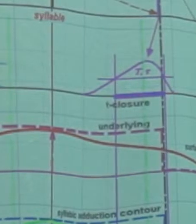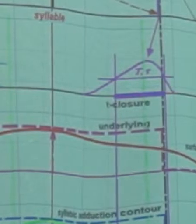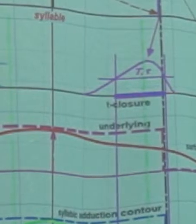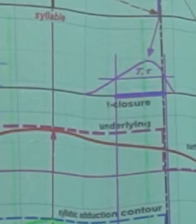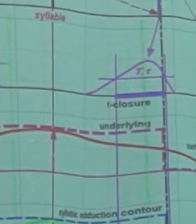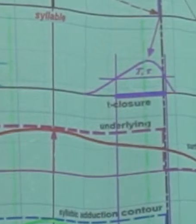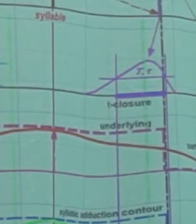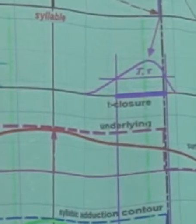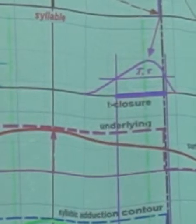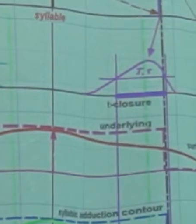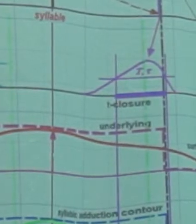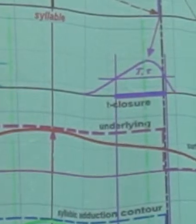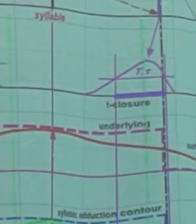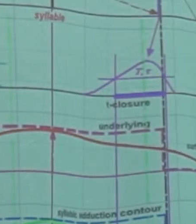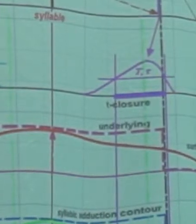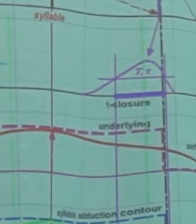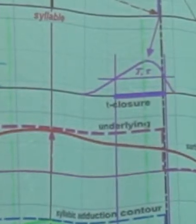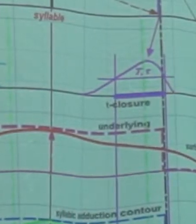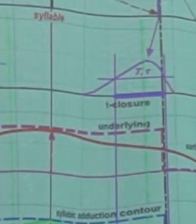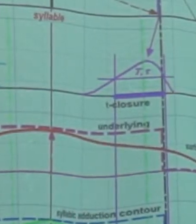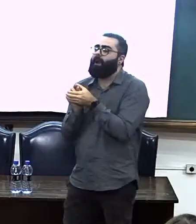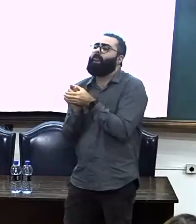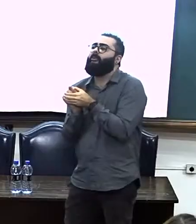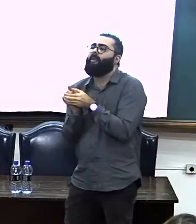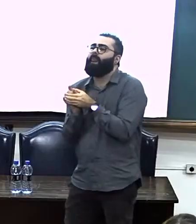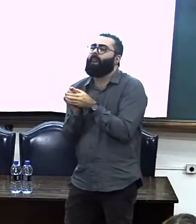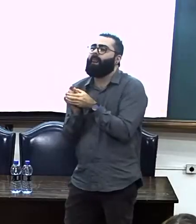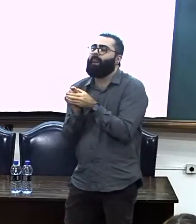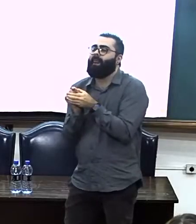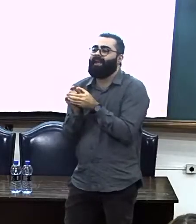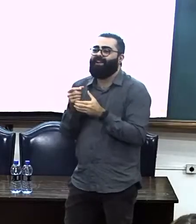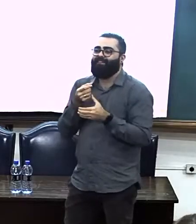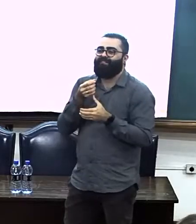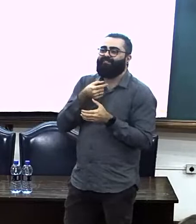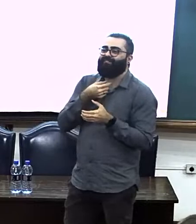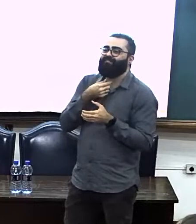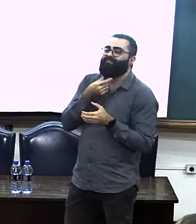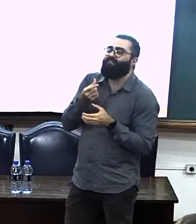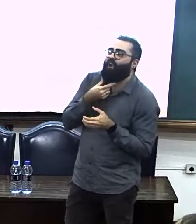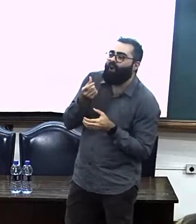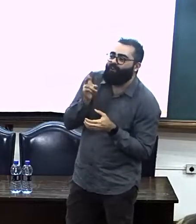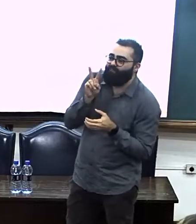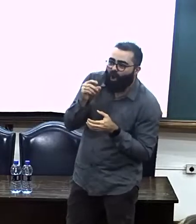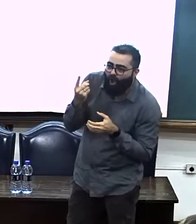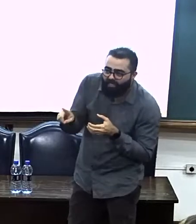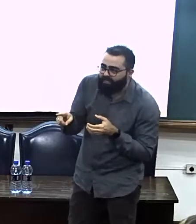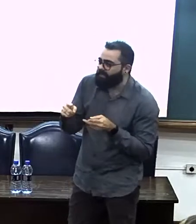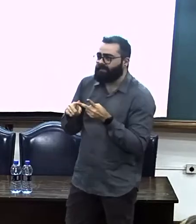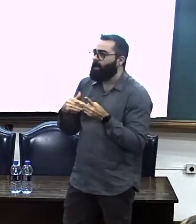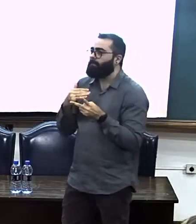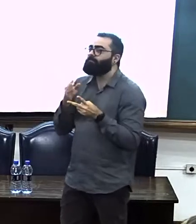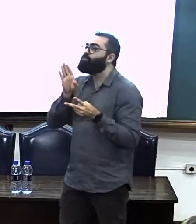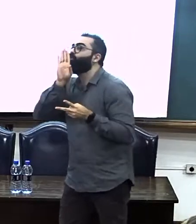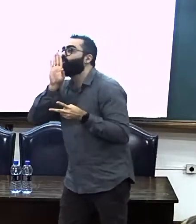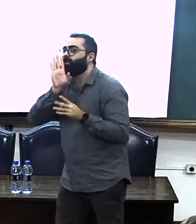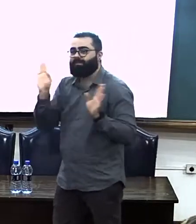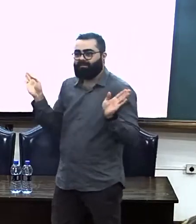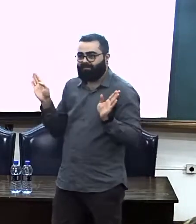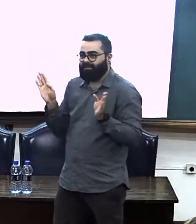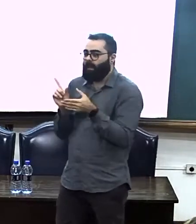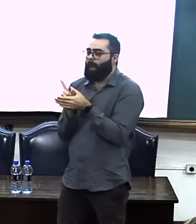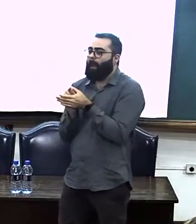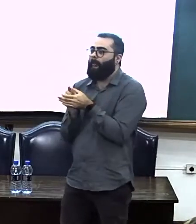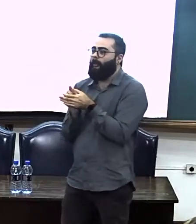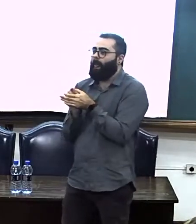information. O número 4 é a informação sobre o vozeamento, portanto, a informação